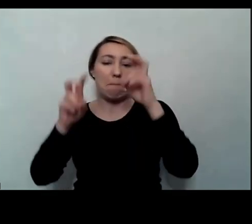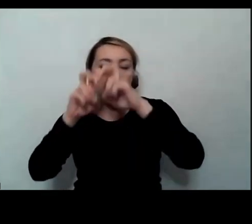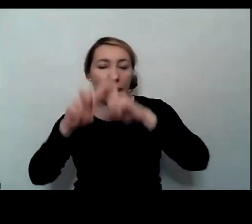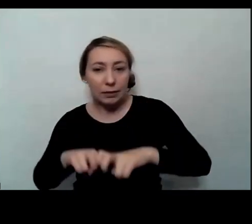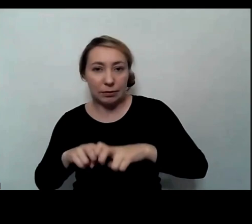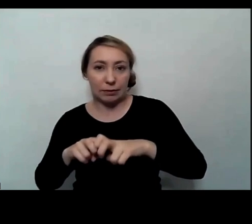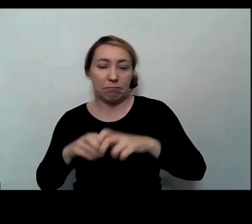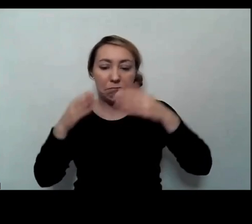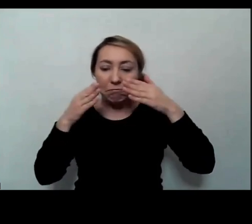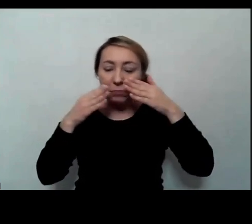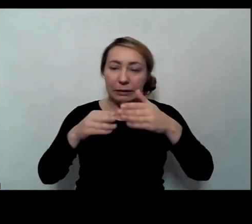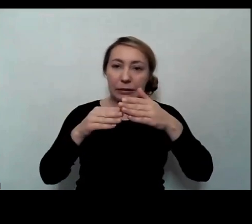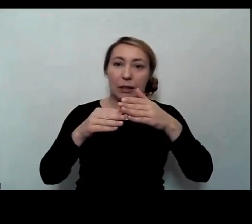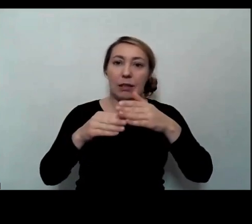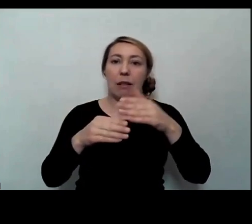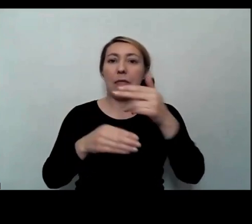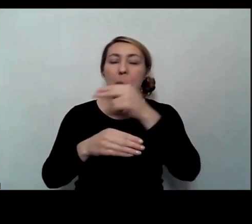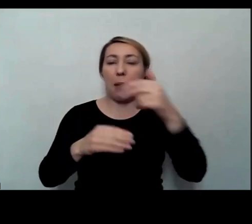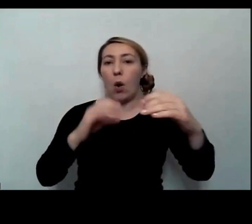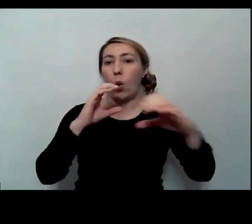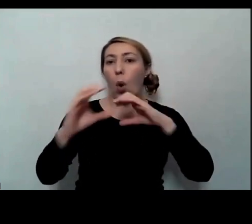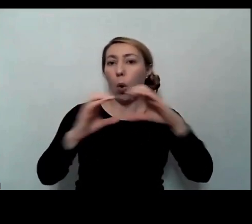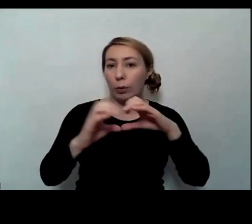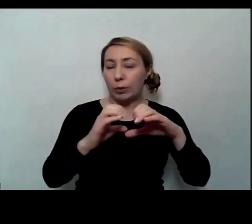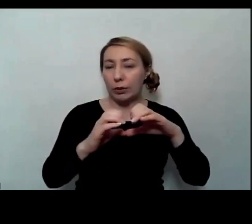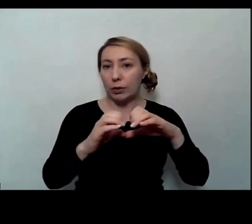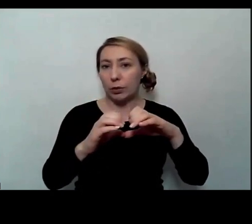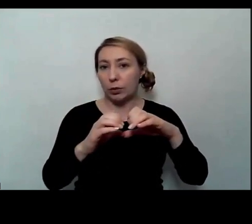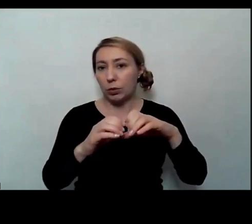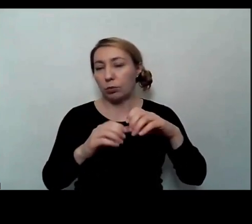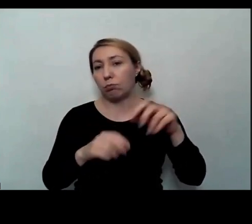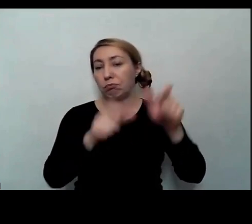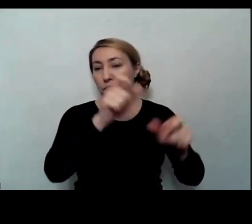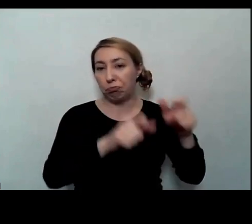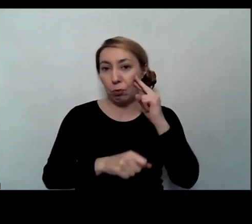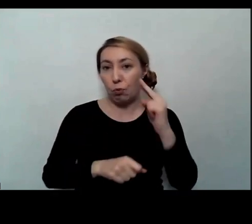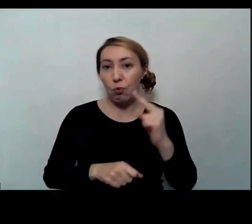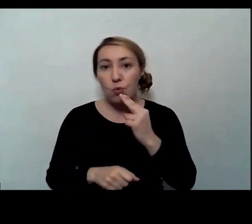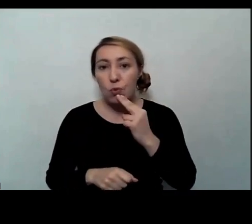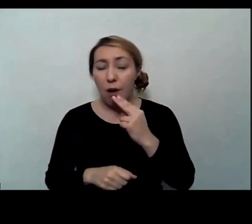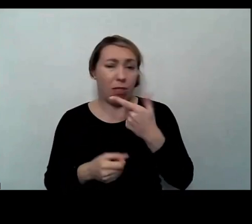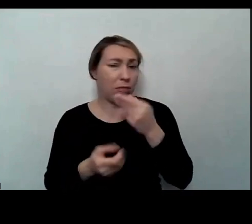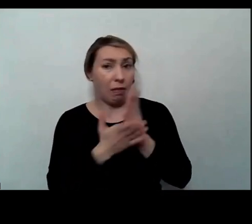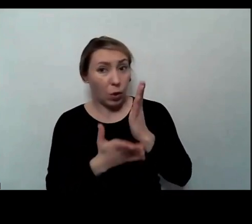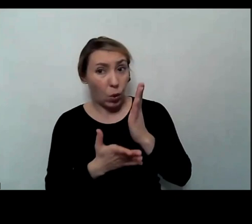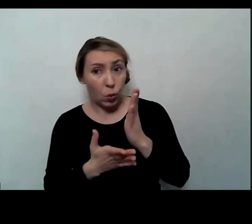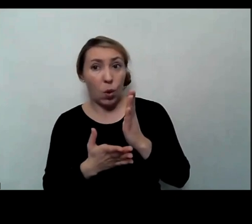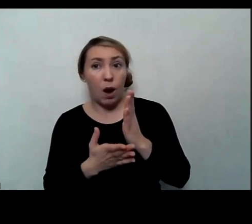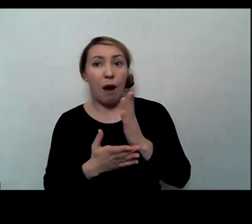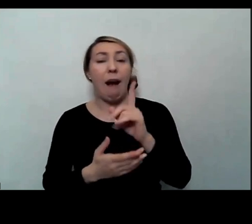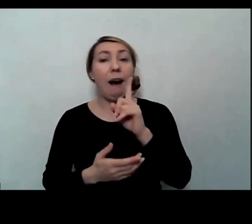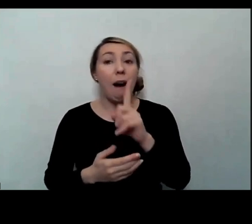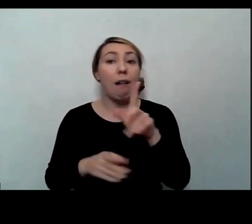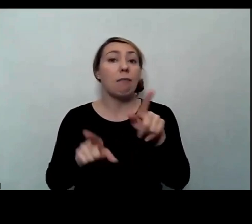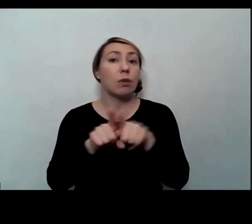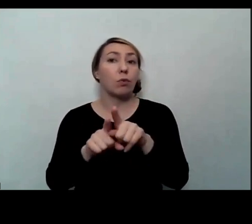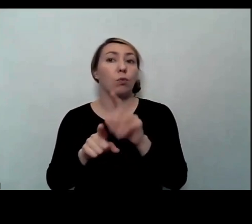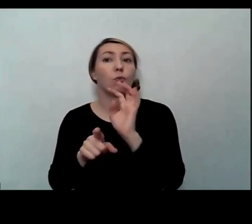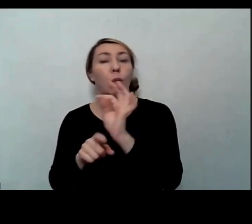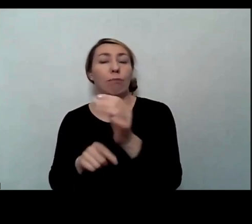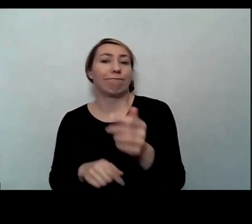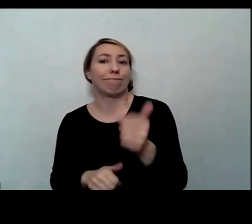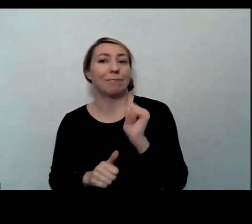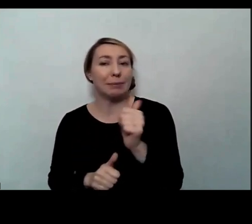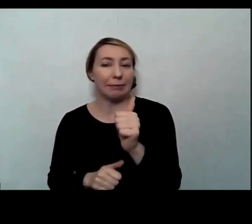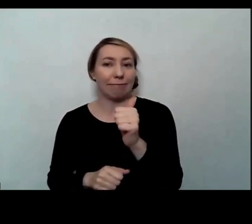naukowo tematyką komunikacji osób głuchych i nie tylko, ale też swoją ekspercką